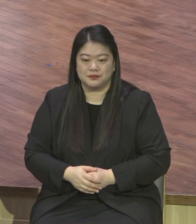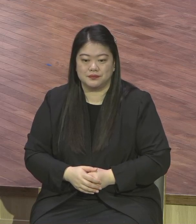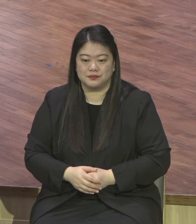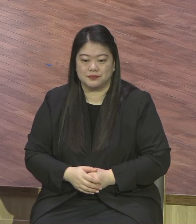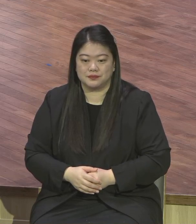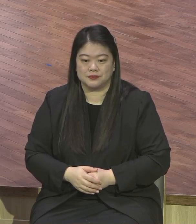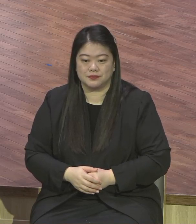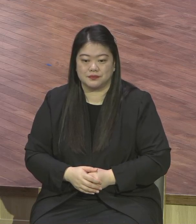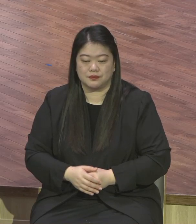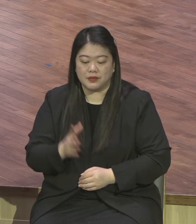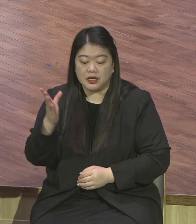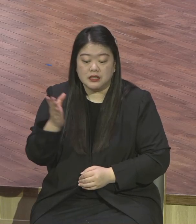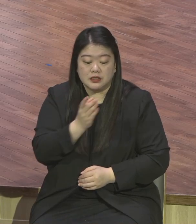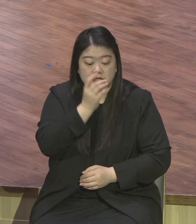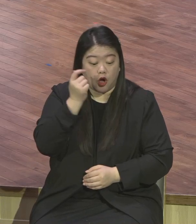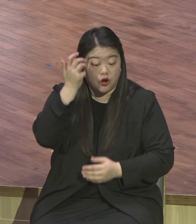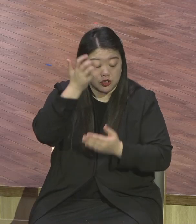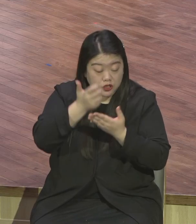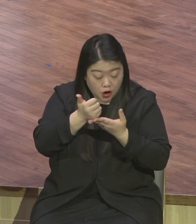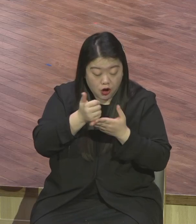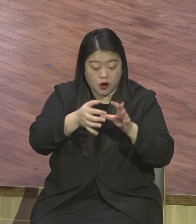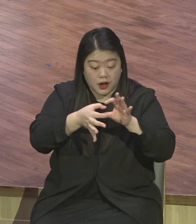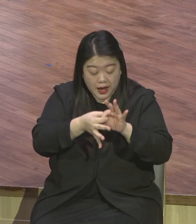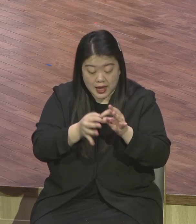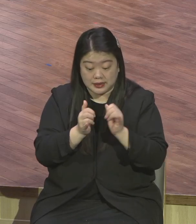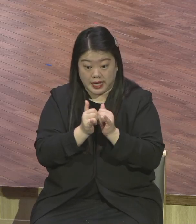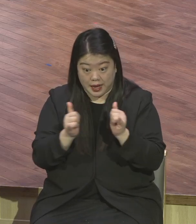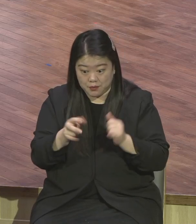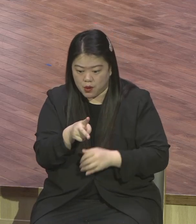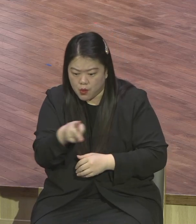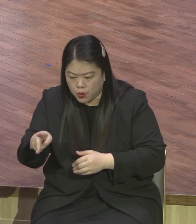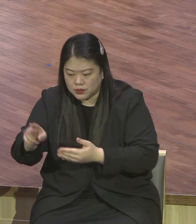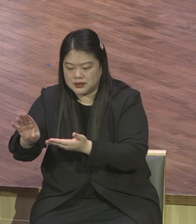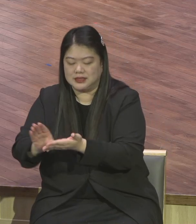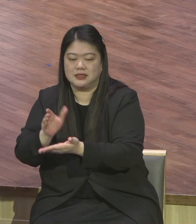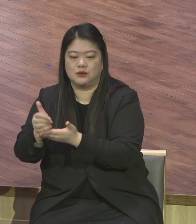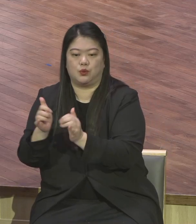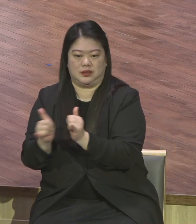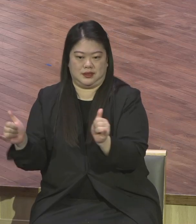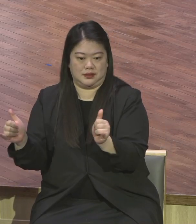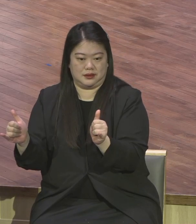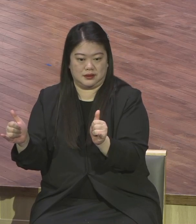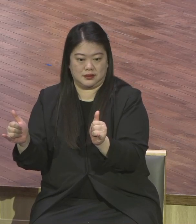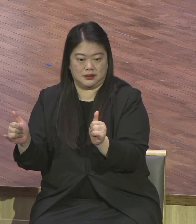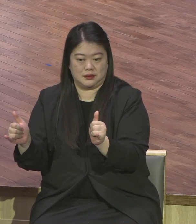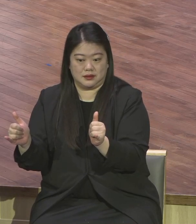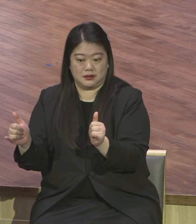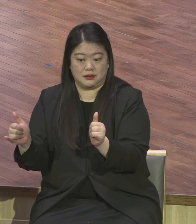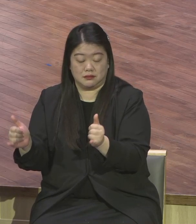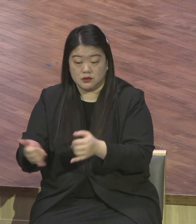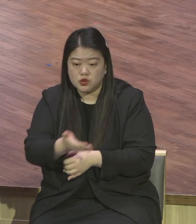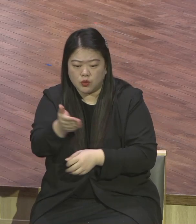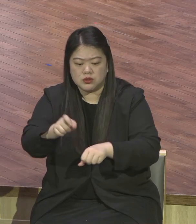이걸 그리스도인이라. 우리만이 가진 영적 특권이에요.